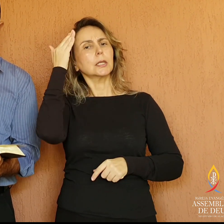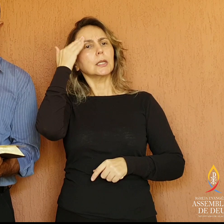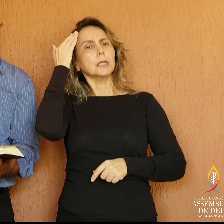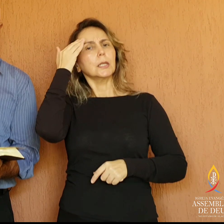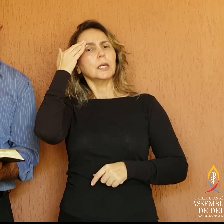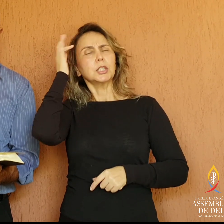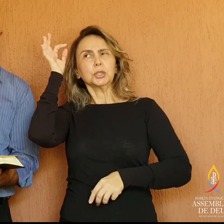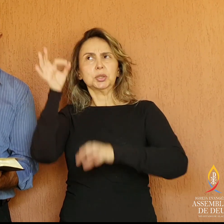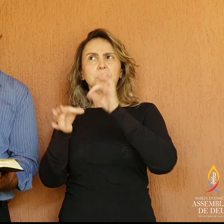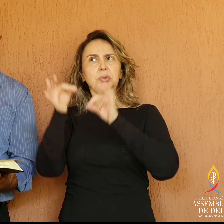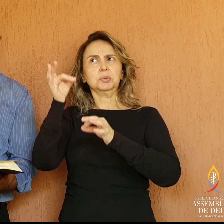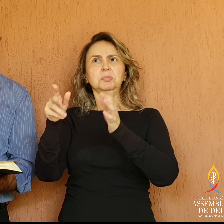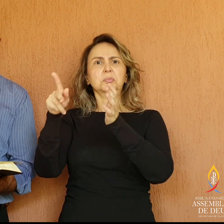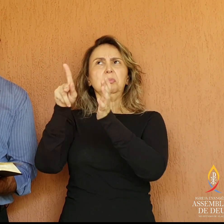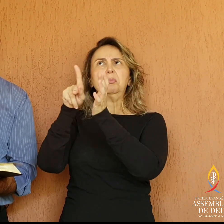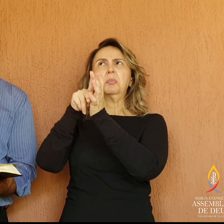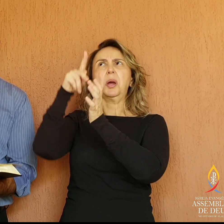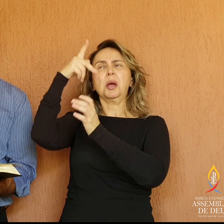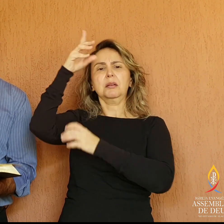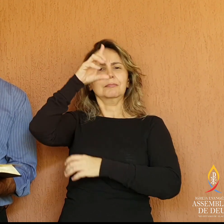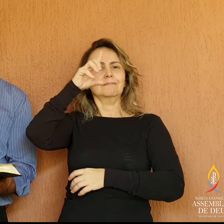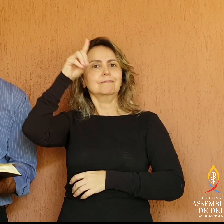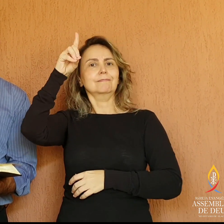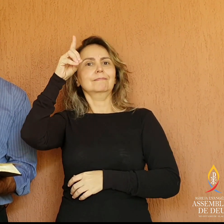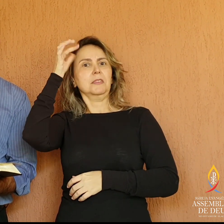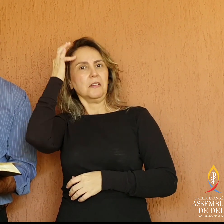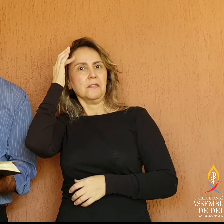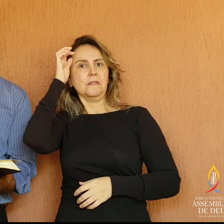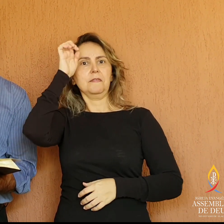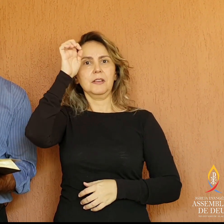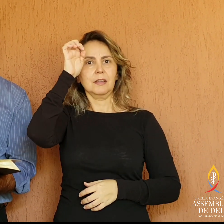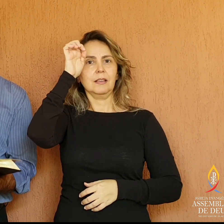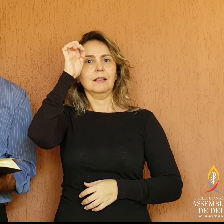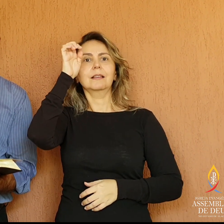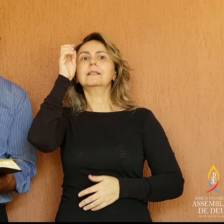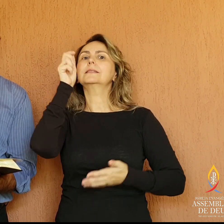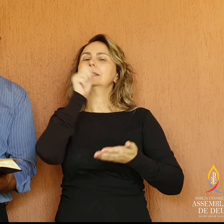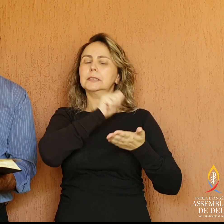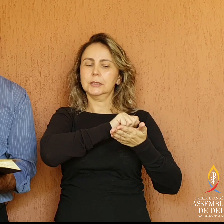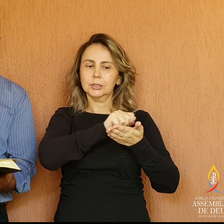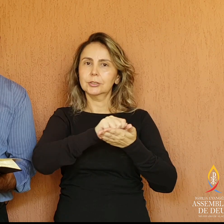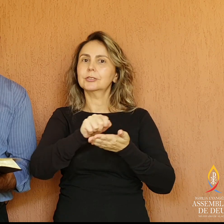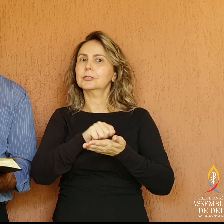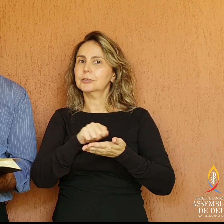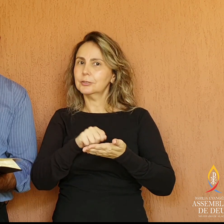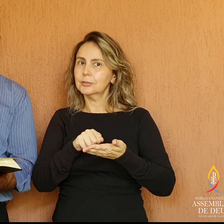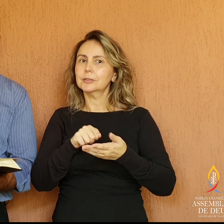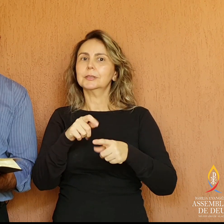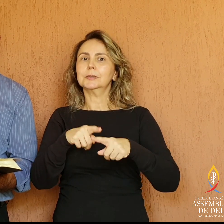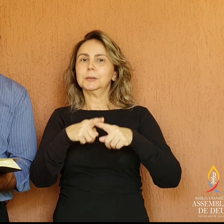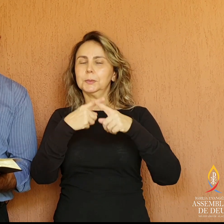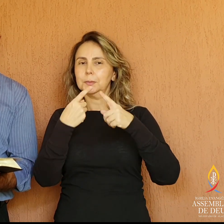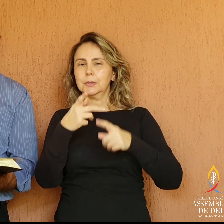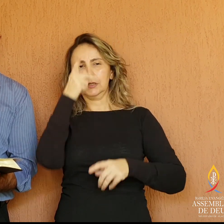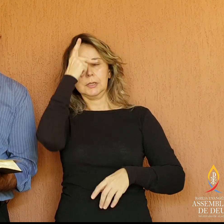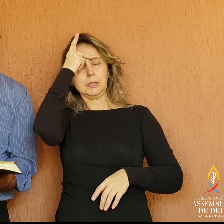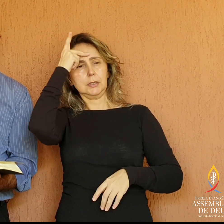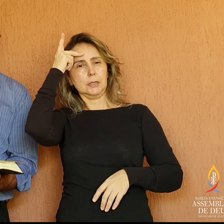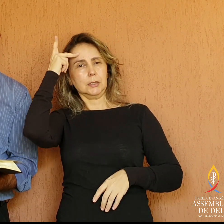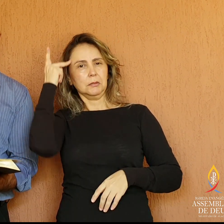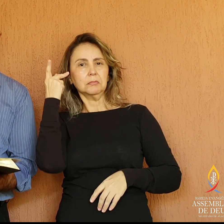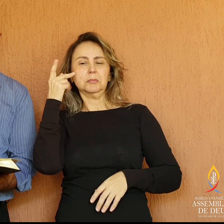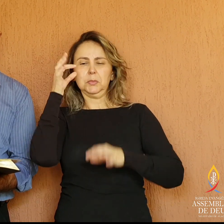em fé, como está escrito, mas o justo viverá da